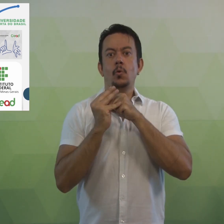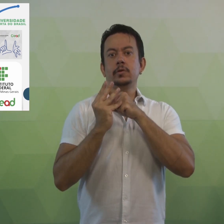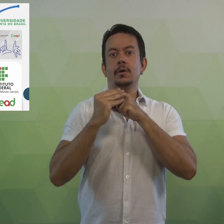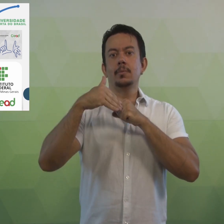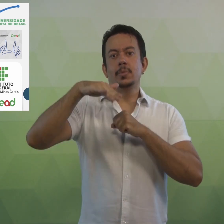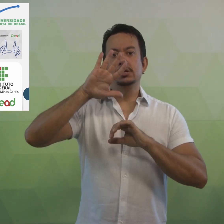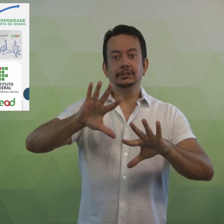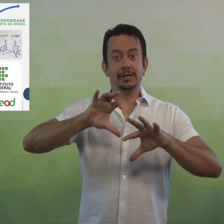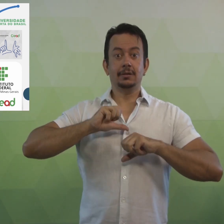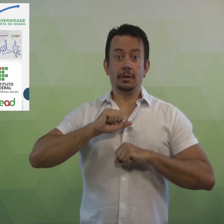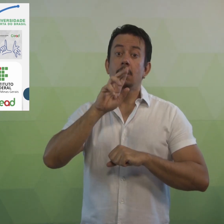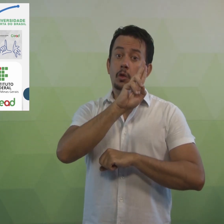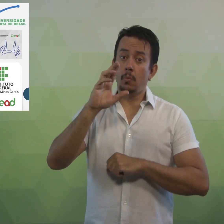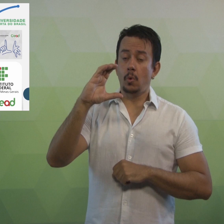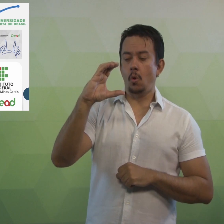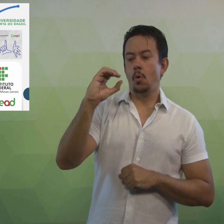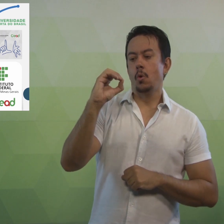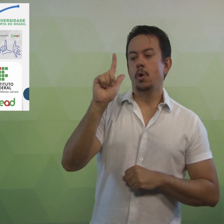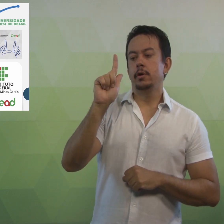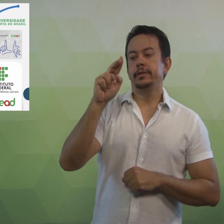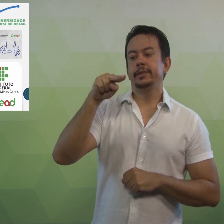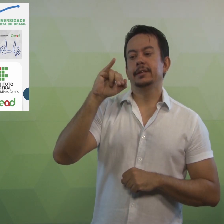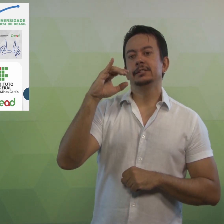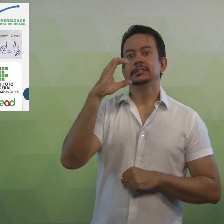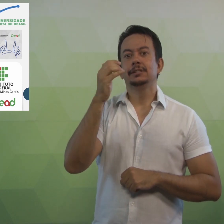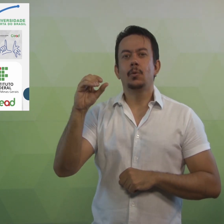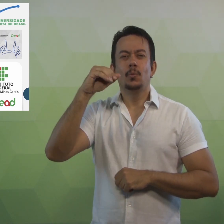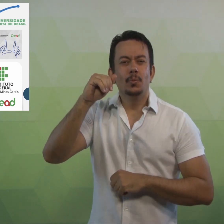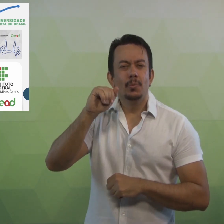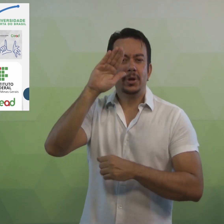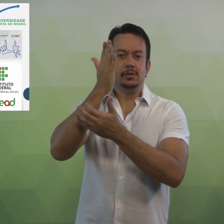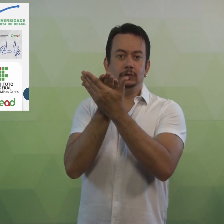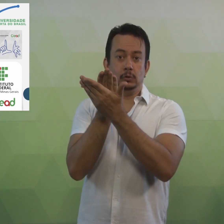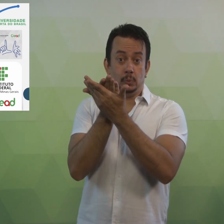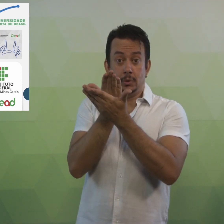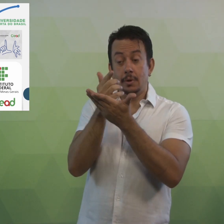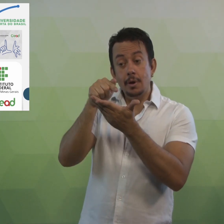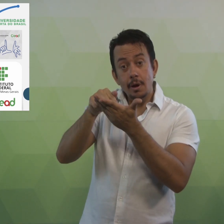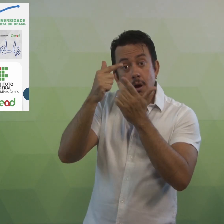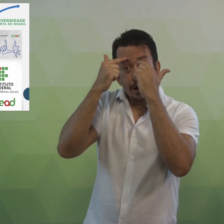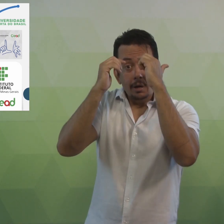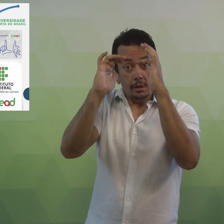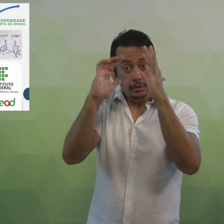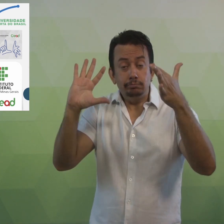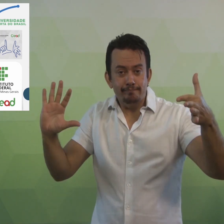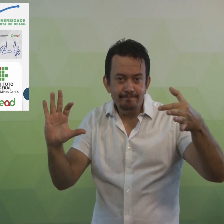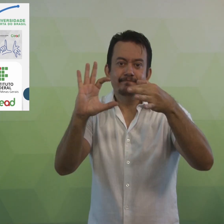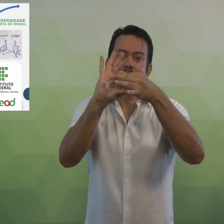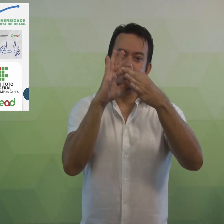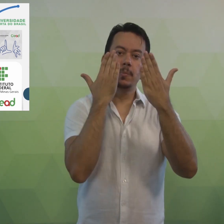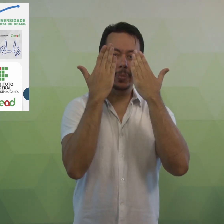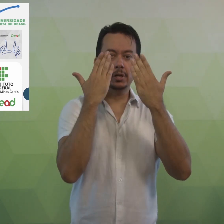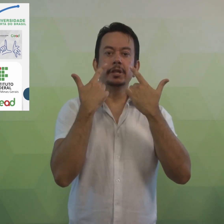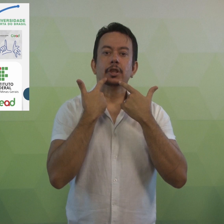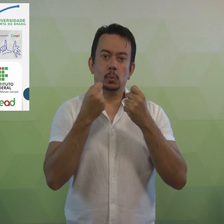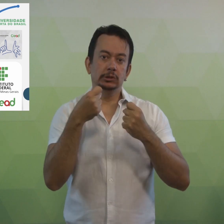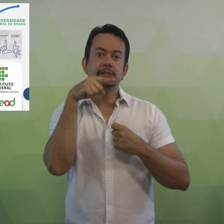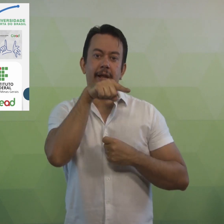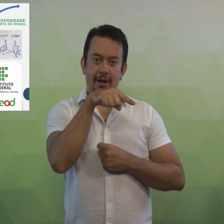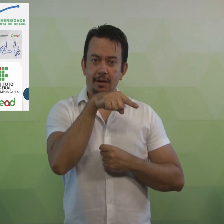percebo como que é feito e aí eu reproduzo. Também o sinal de água, por exemplo. Então, sempre que